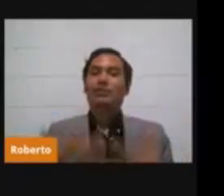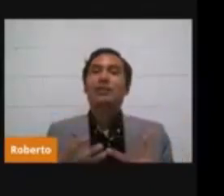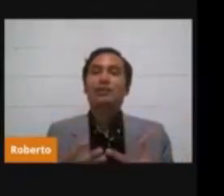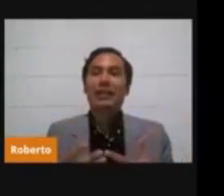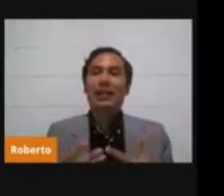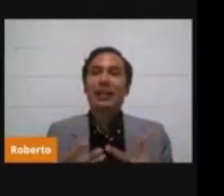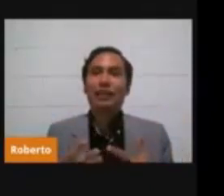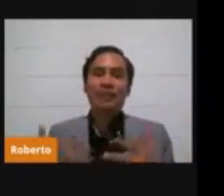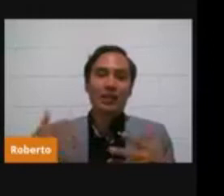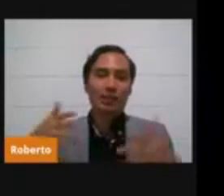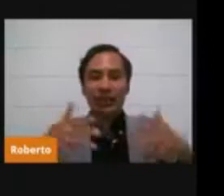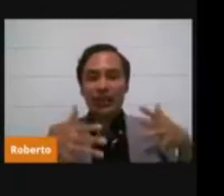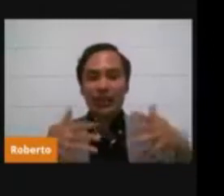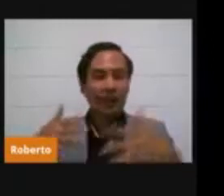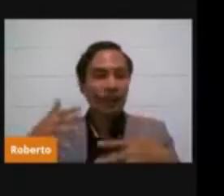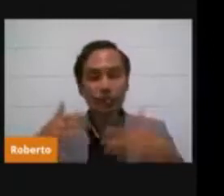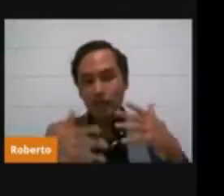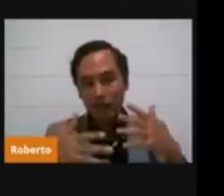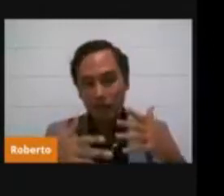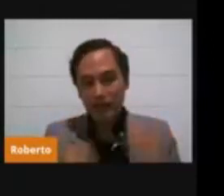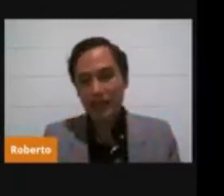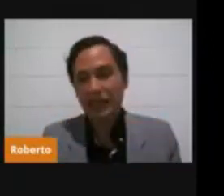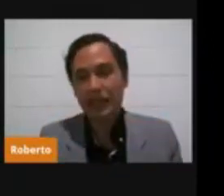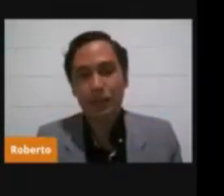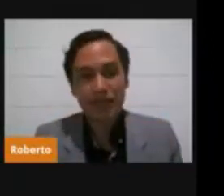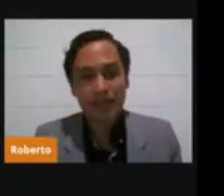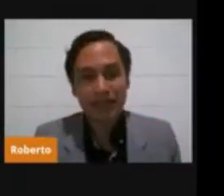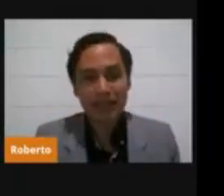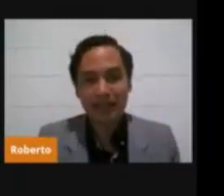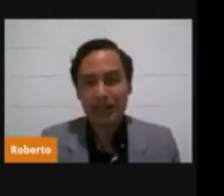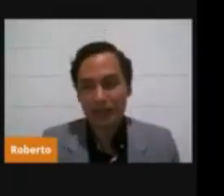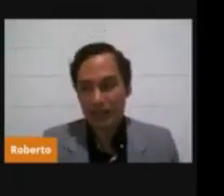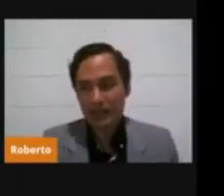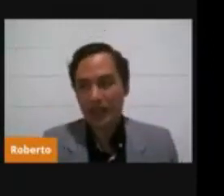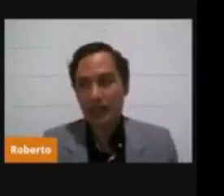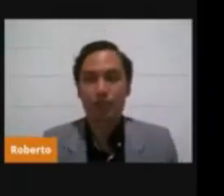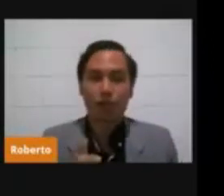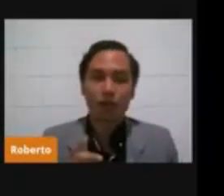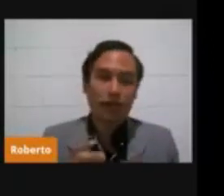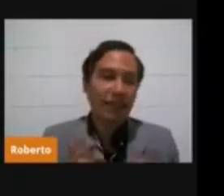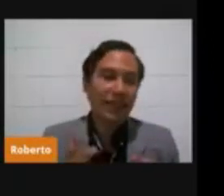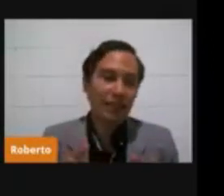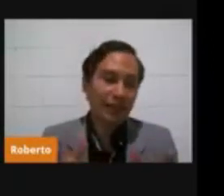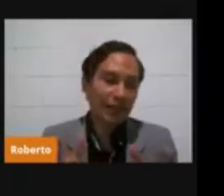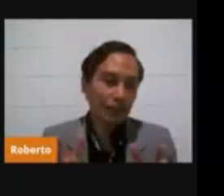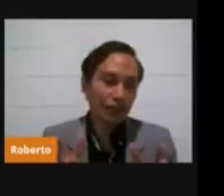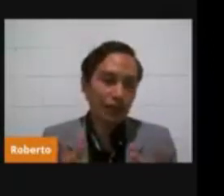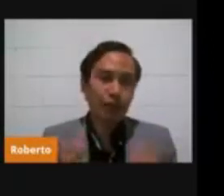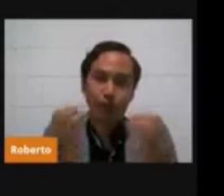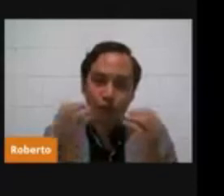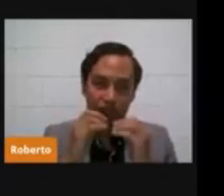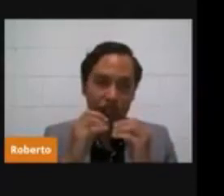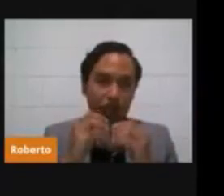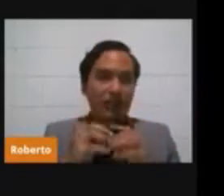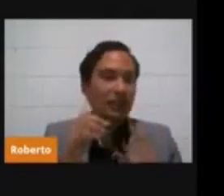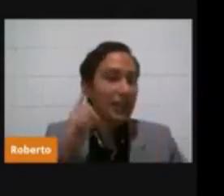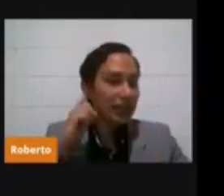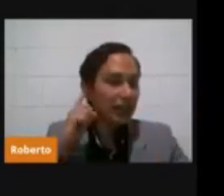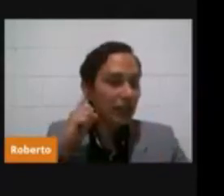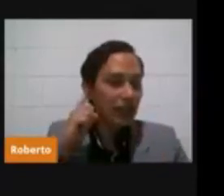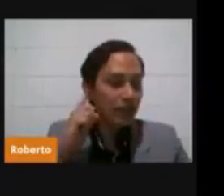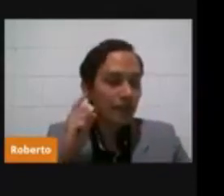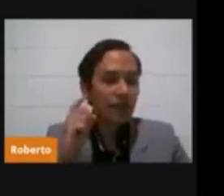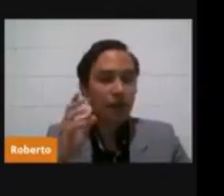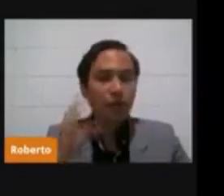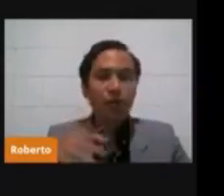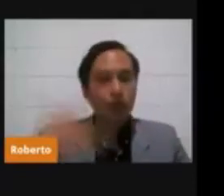madre cuando está embarazada, pueden haber algunos factores que puedan adquirir la discapacidad, como medicamentos ototóxicos que dañen